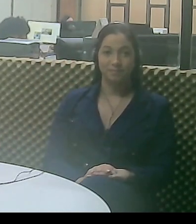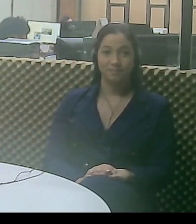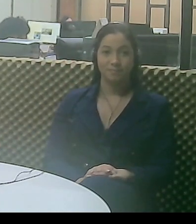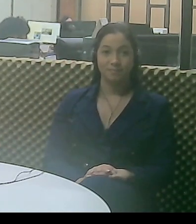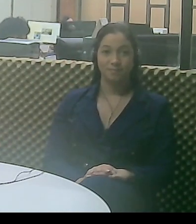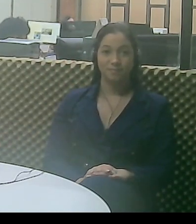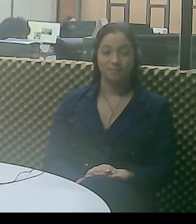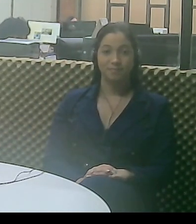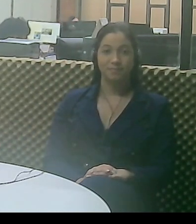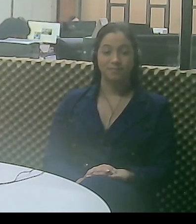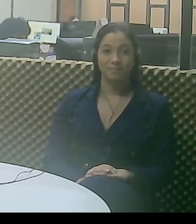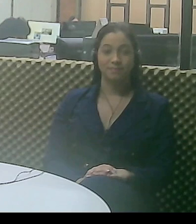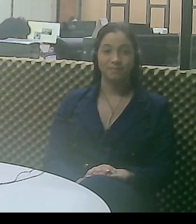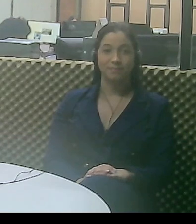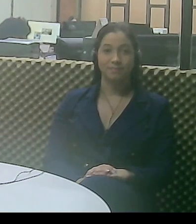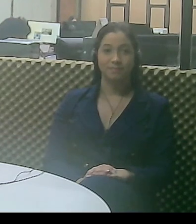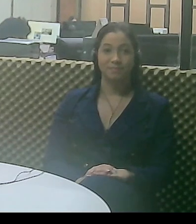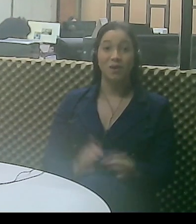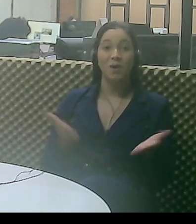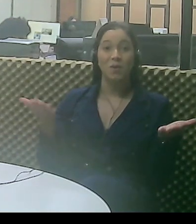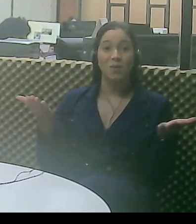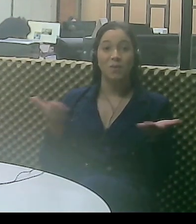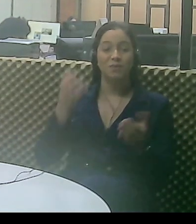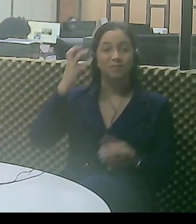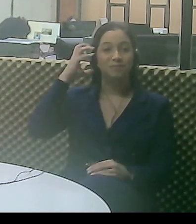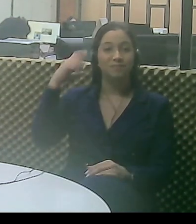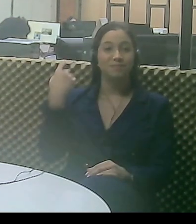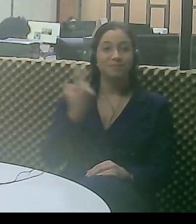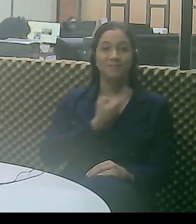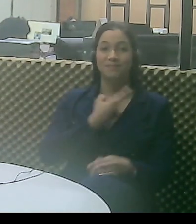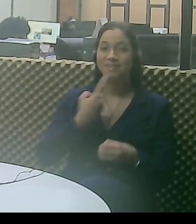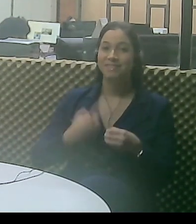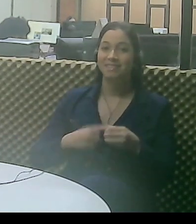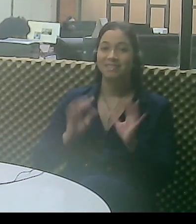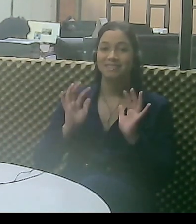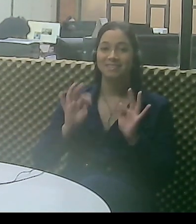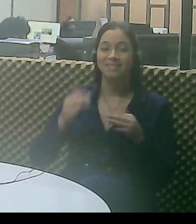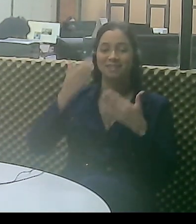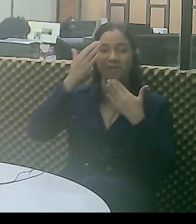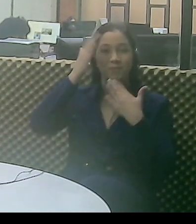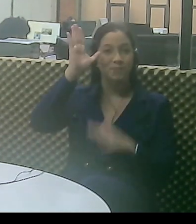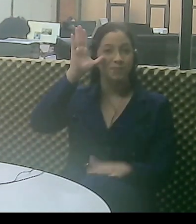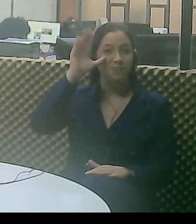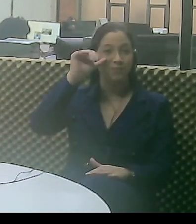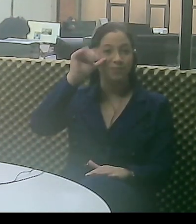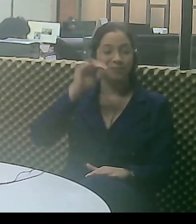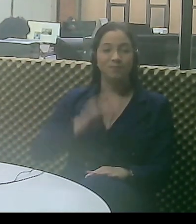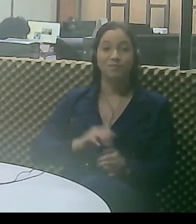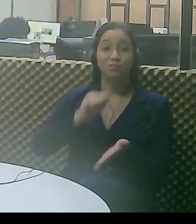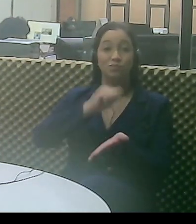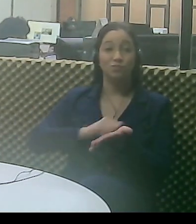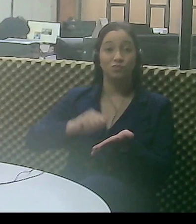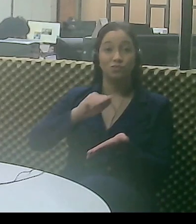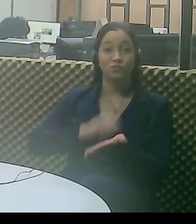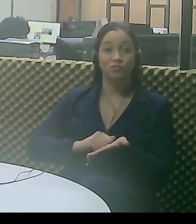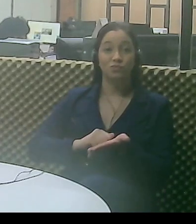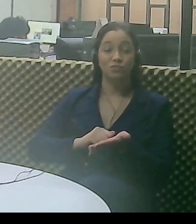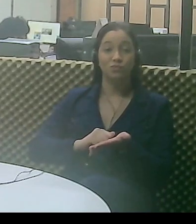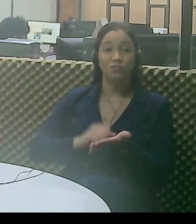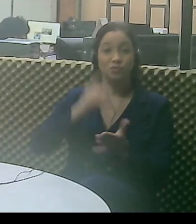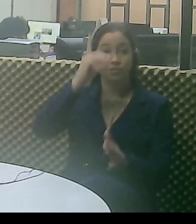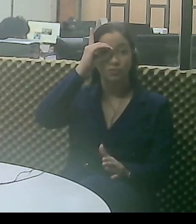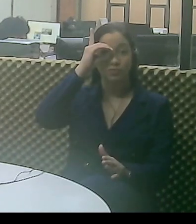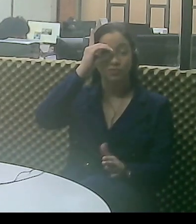notícias. A edição de hoje da Rádio Nossa Cidade fica por aqui. Obrigado pela sua audiência. Edição